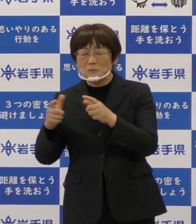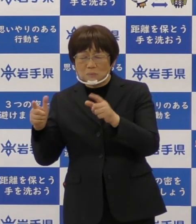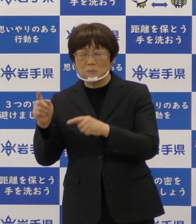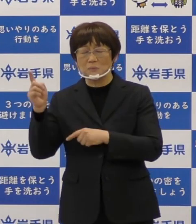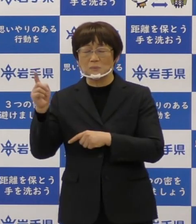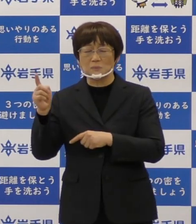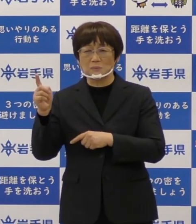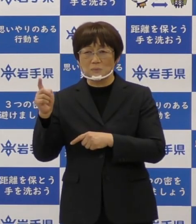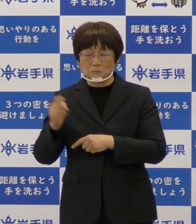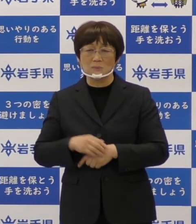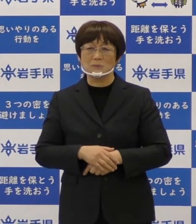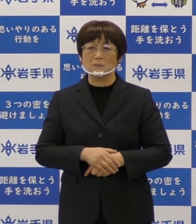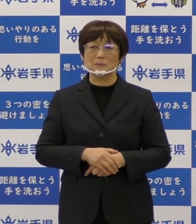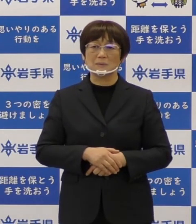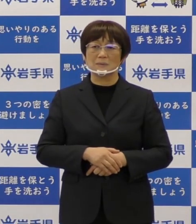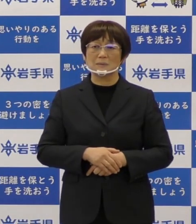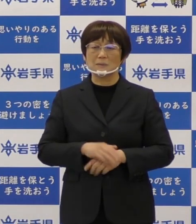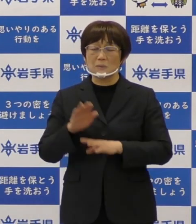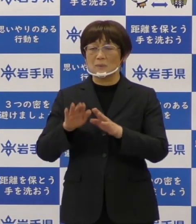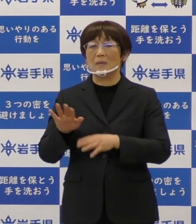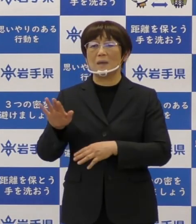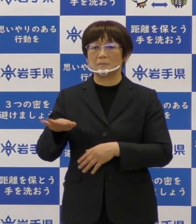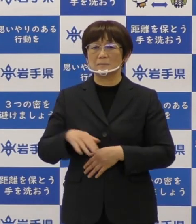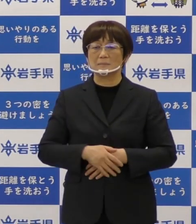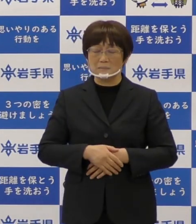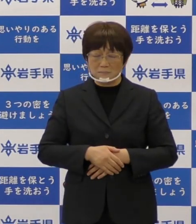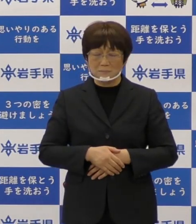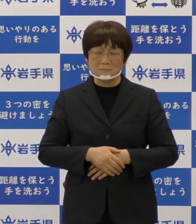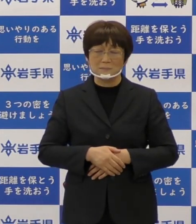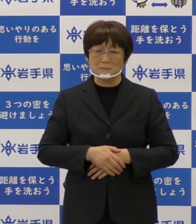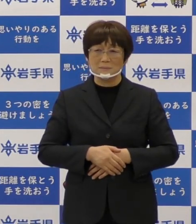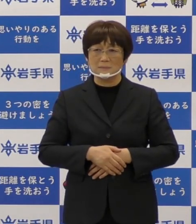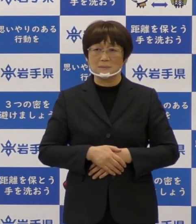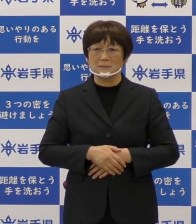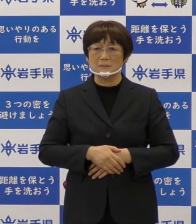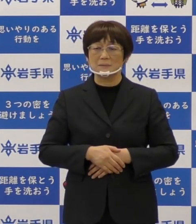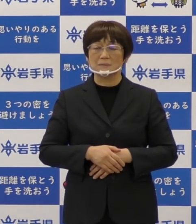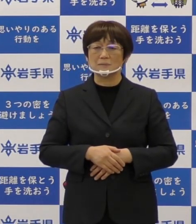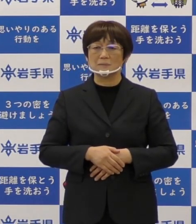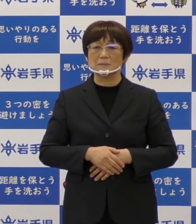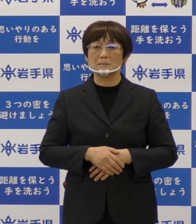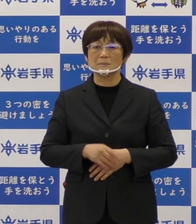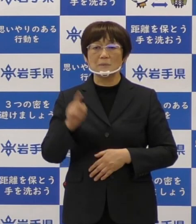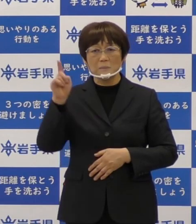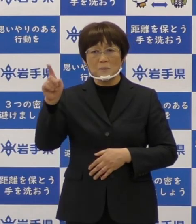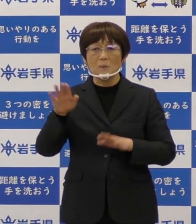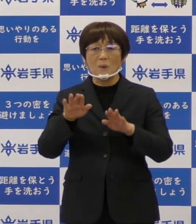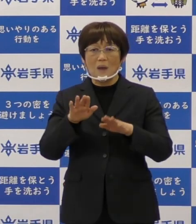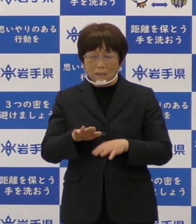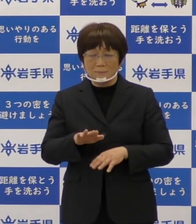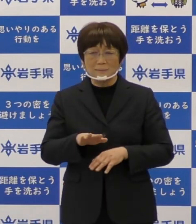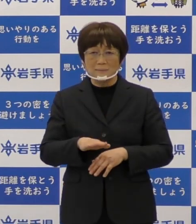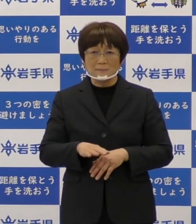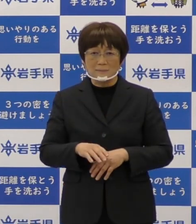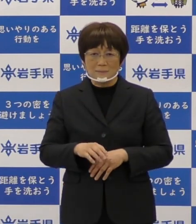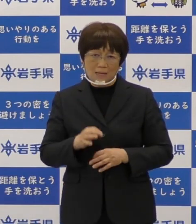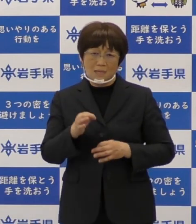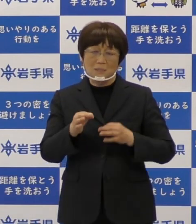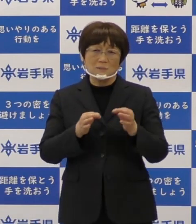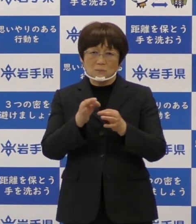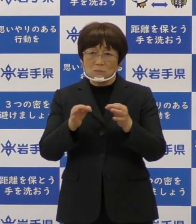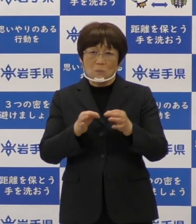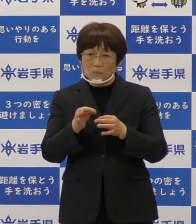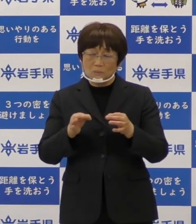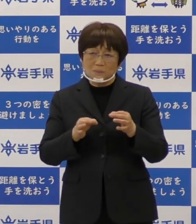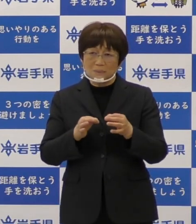染者の連携で増えるんですけれども、その状況でもやはり消費拡大というのを連続で開催してい